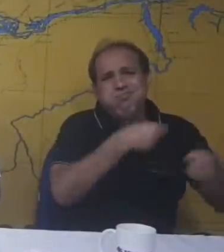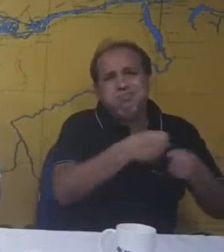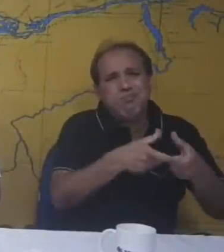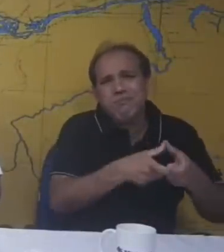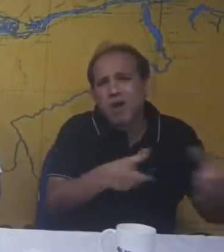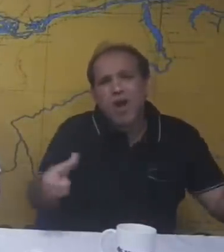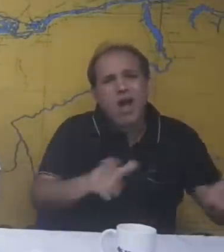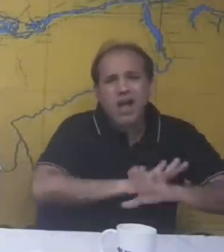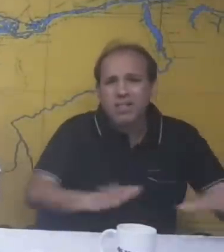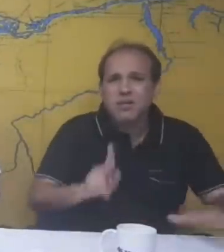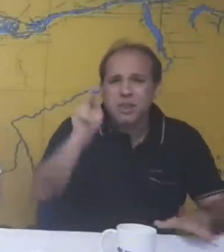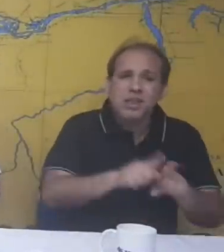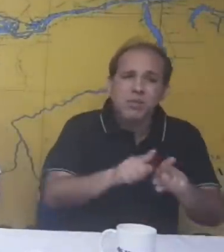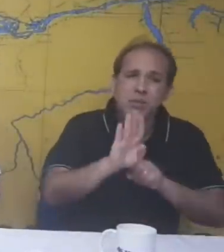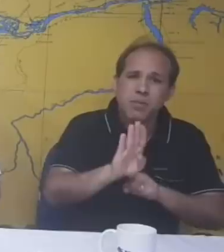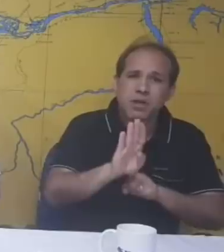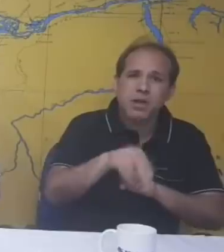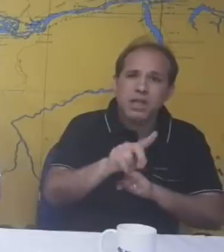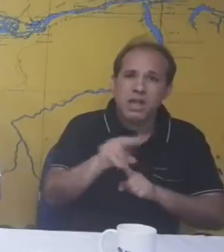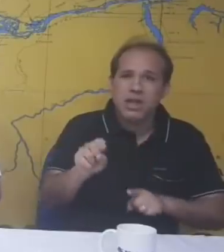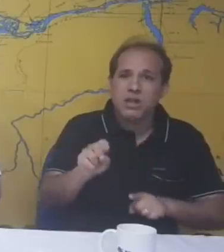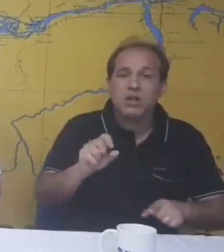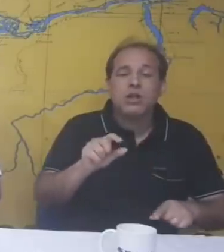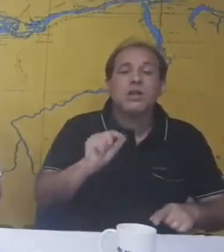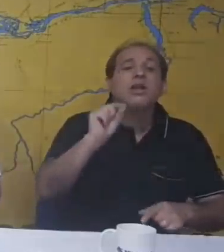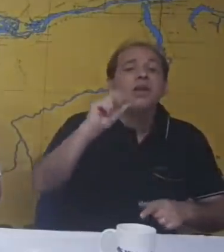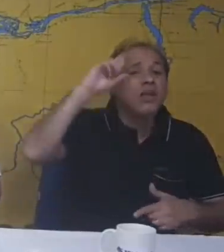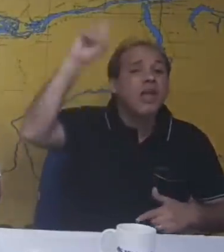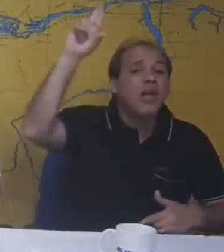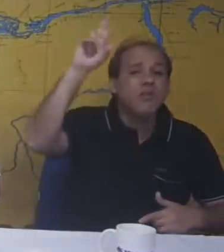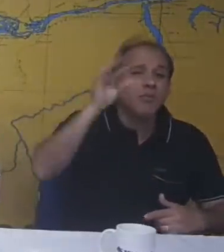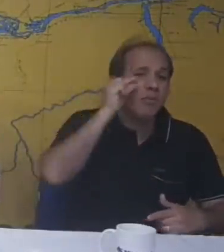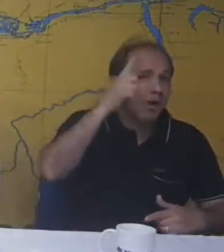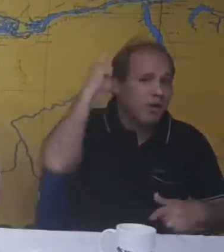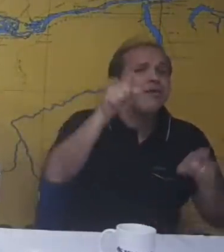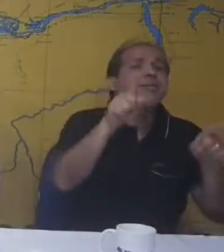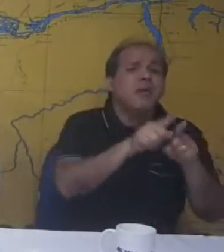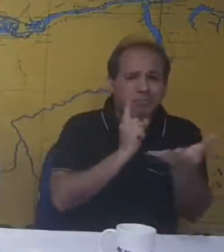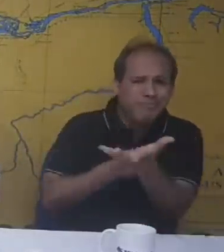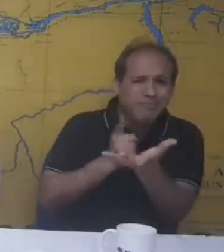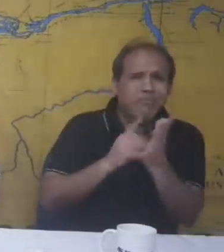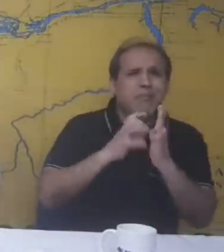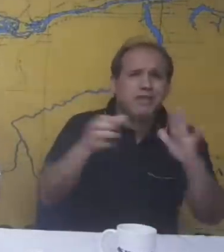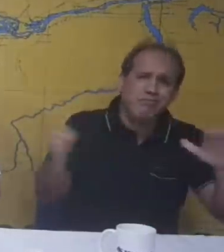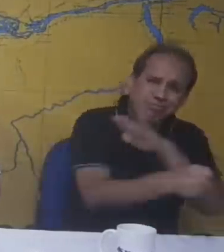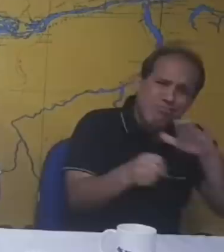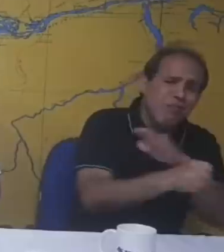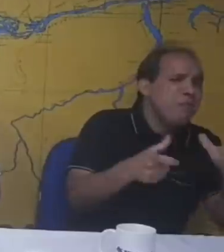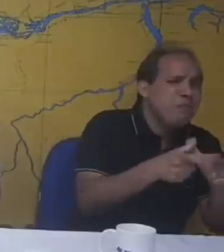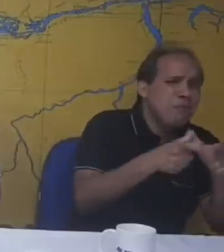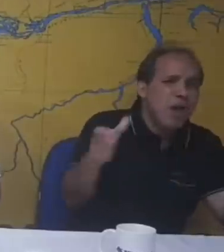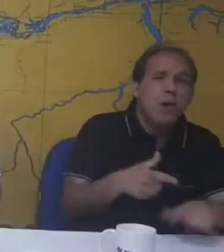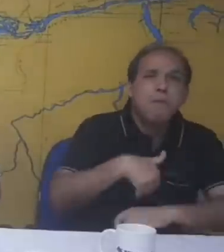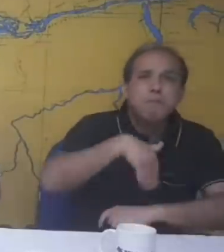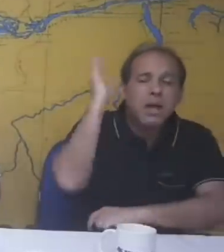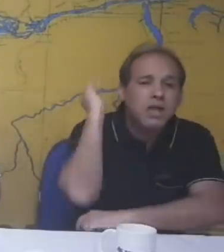totalmente loteada. O BNDES, que está agora comando do Paulo Guedes, totalmente aparelhado também. Se eu não me engano, foi na casa de